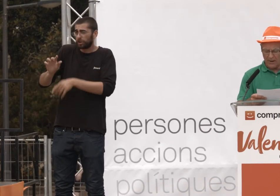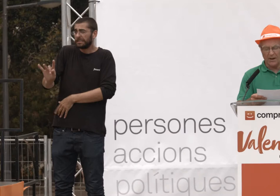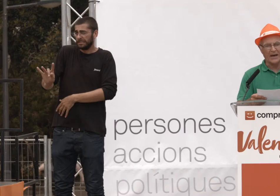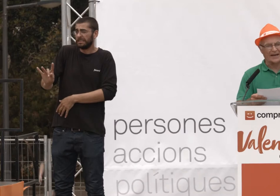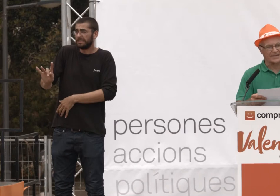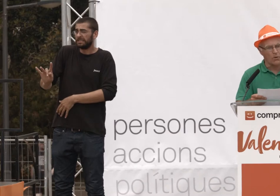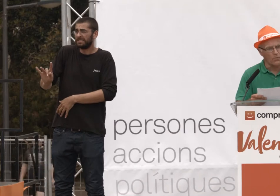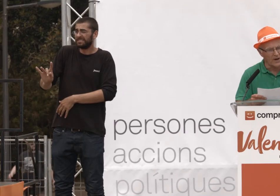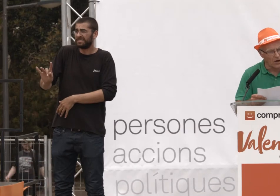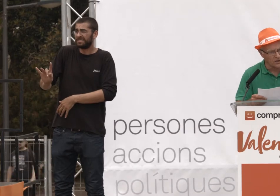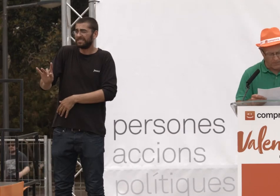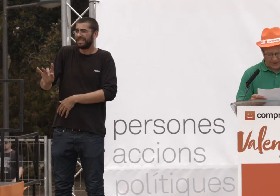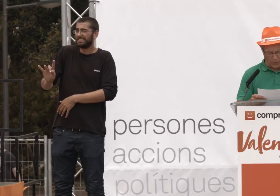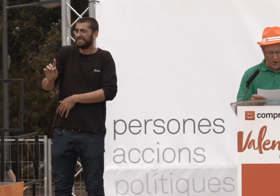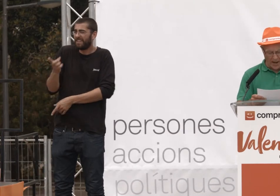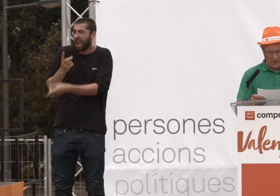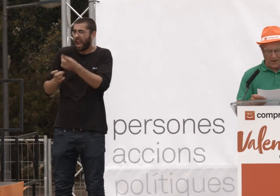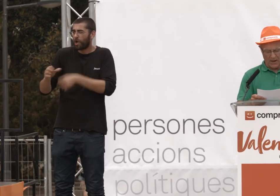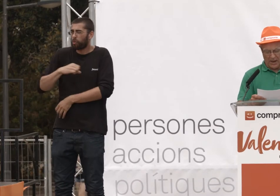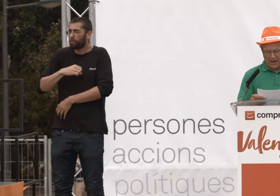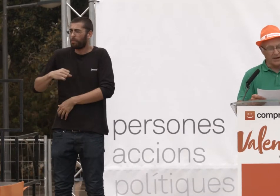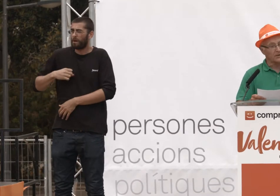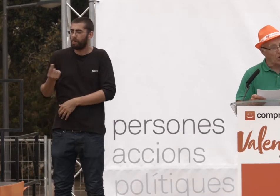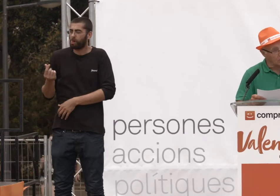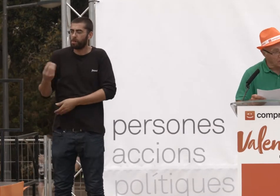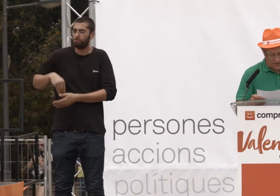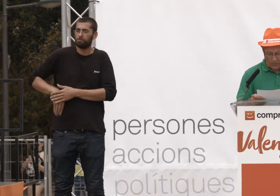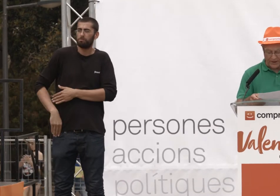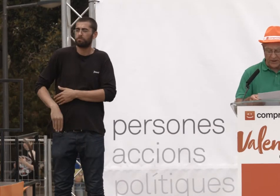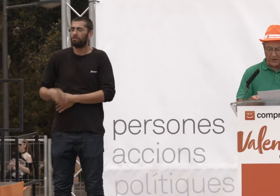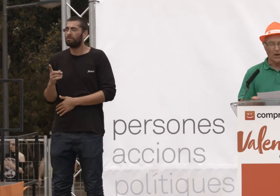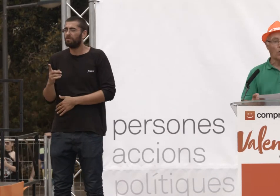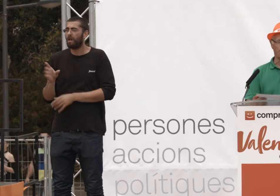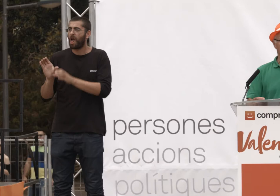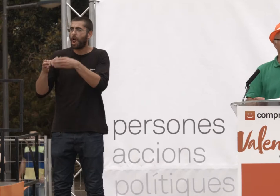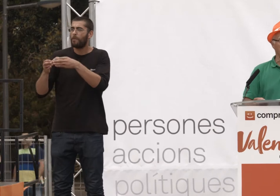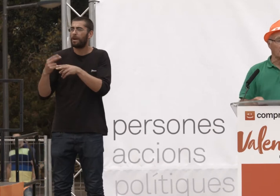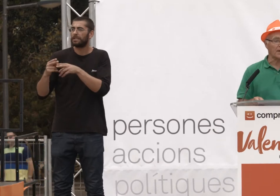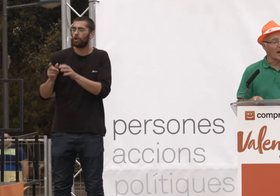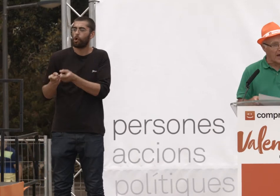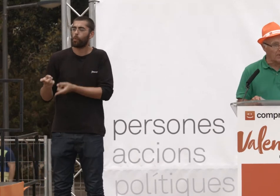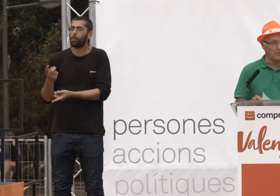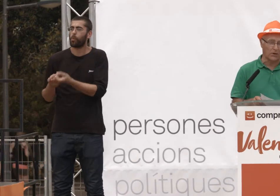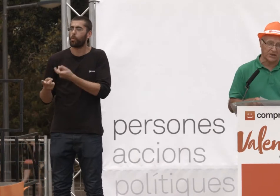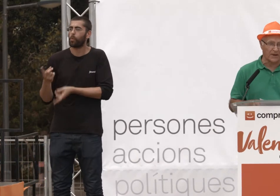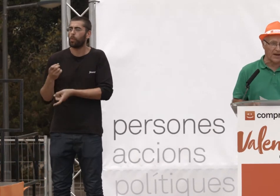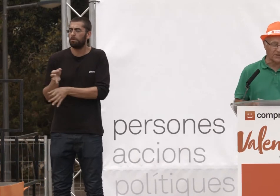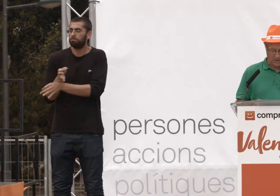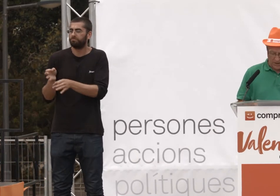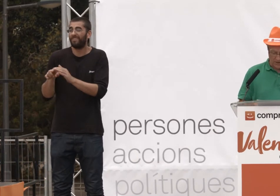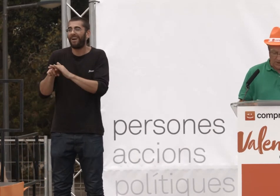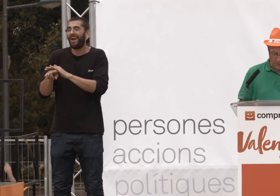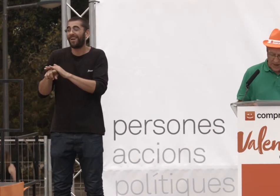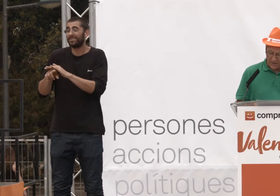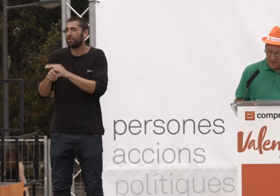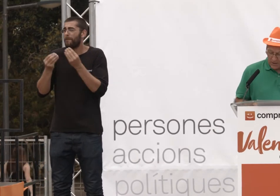La seu negoci particular, el negoci del seu partit, ho gestionen tan bé que acaben moltes vegades